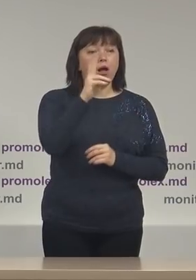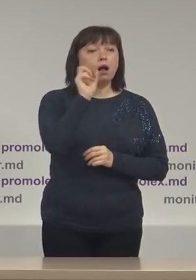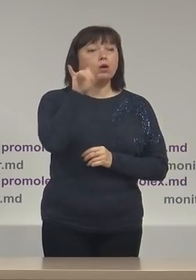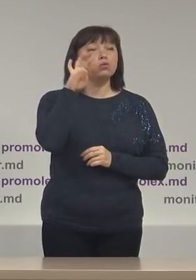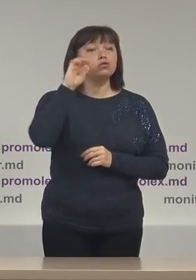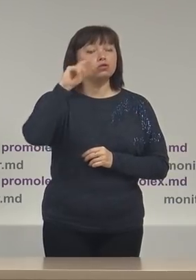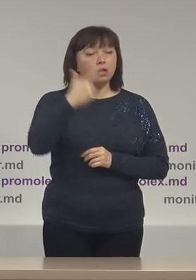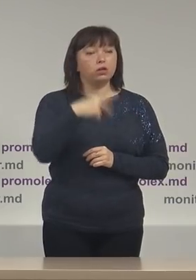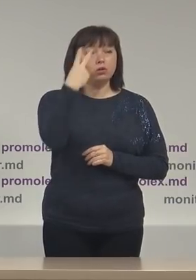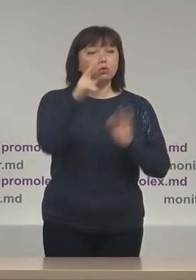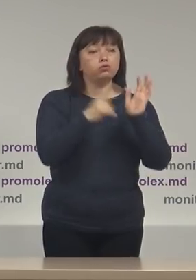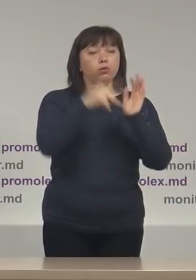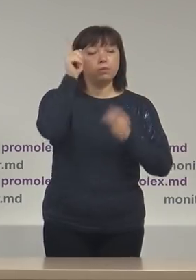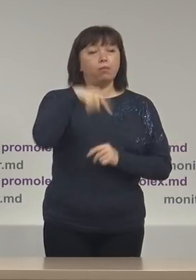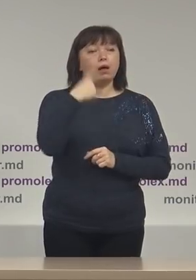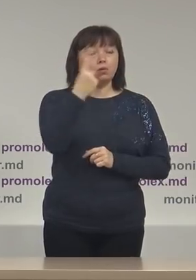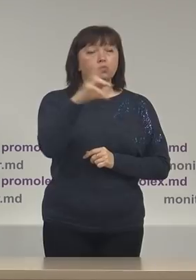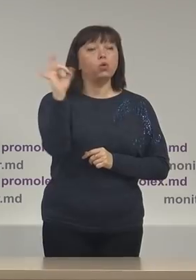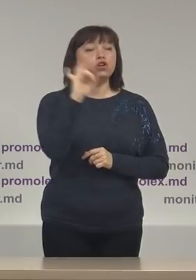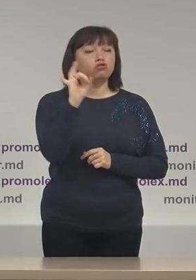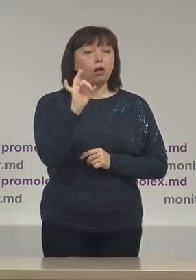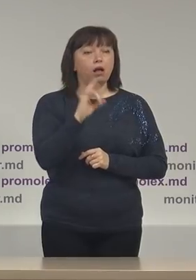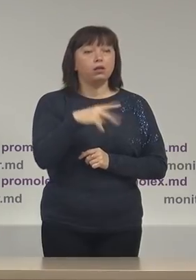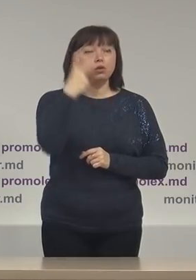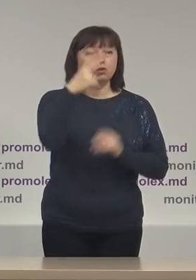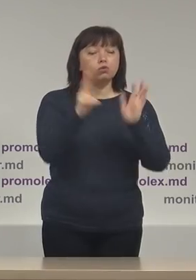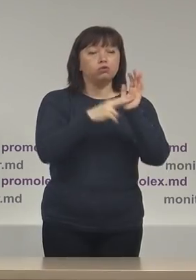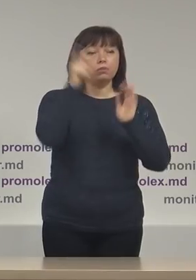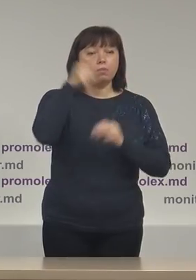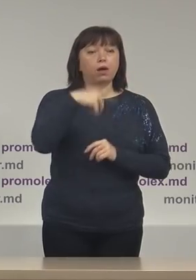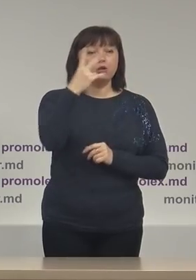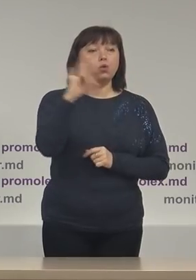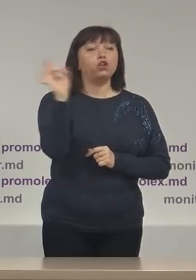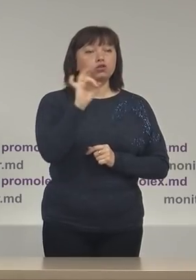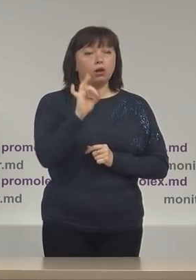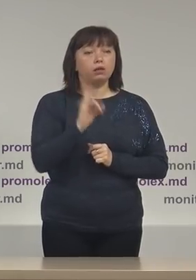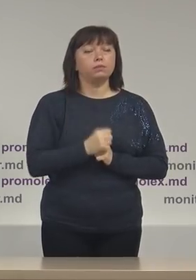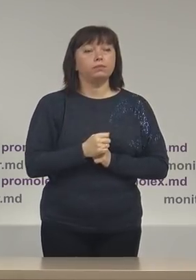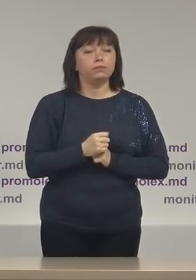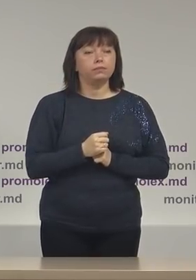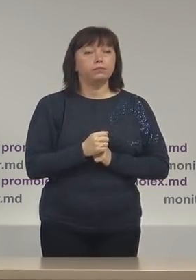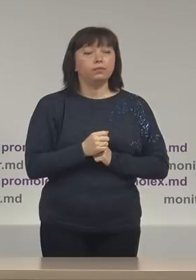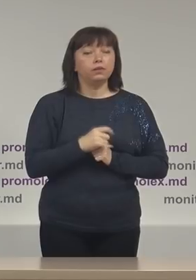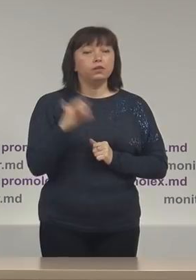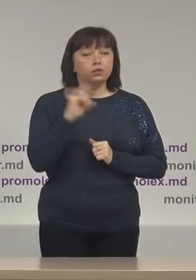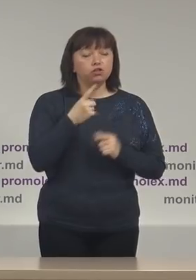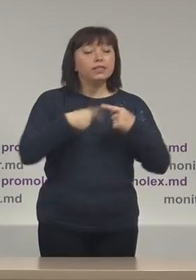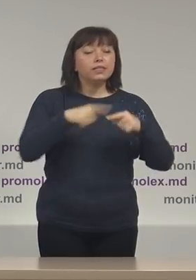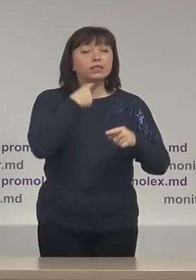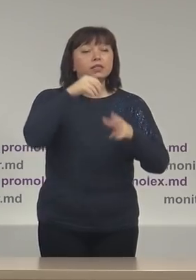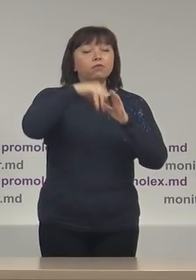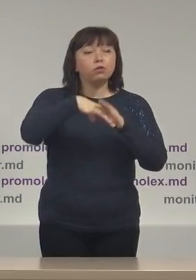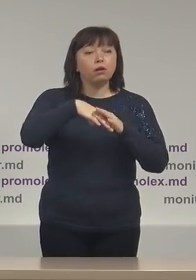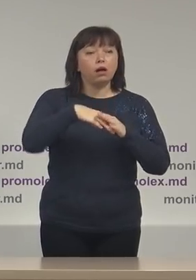Căușeni, 27/1 Râșcani, 27/2 Râșcani, și secțiile de votare